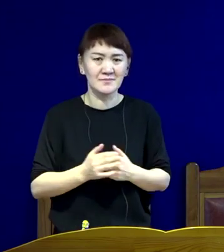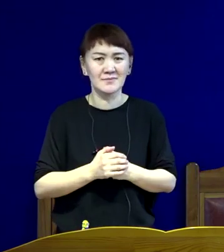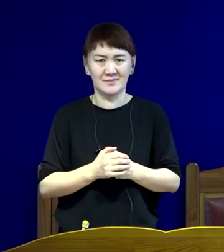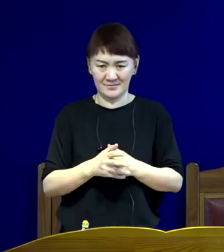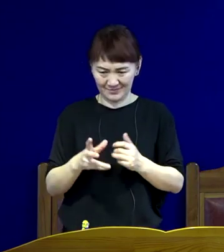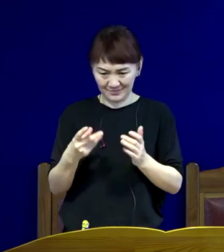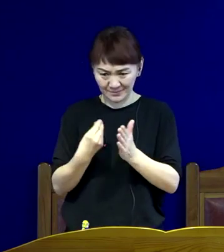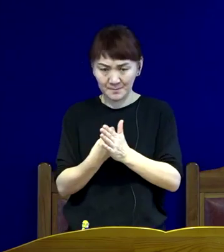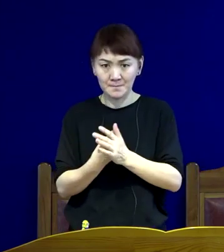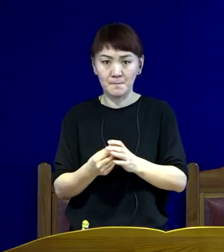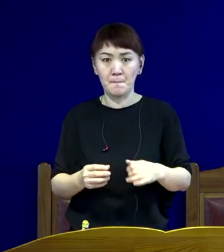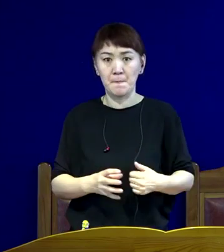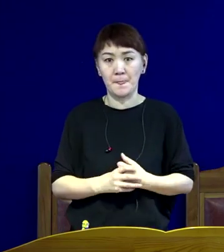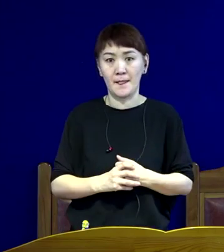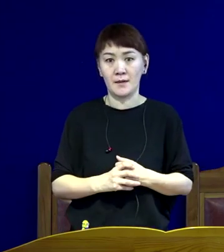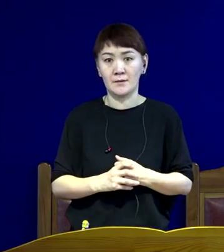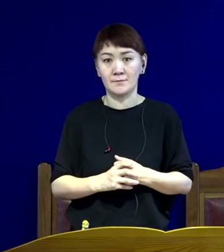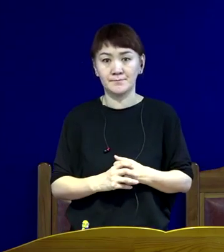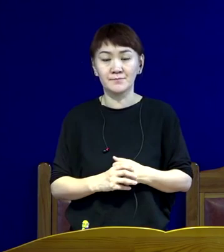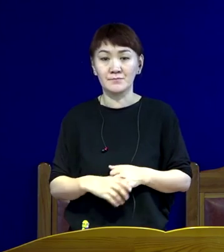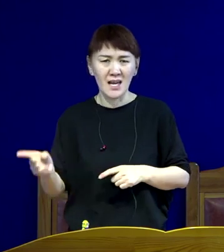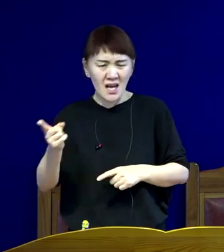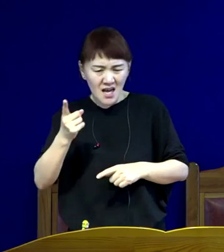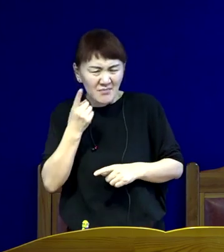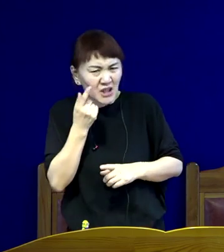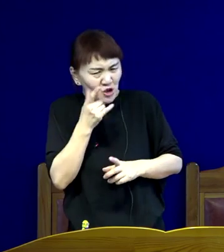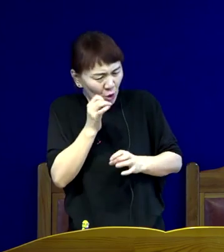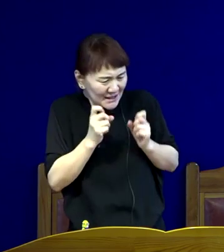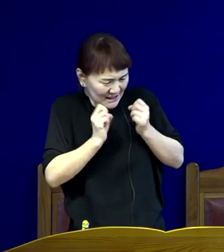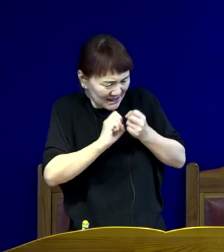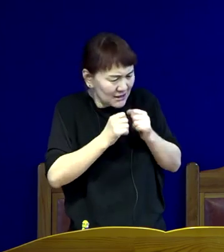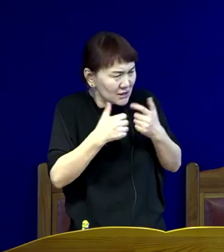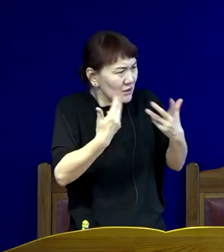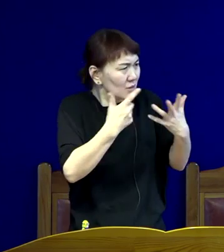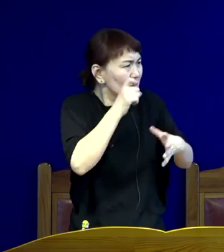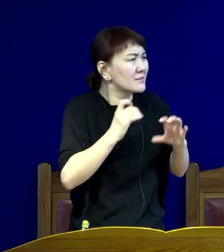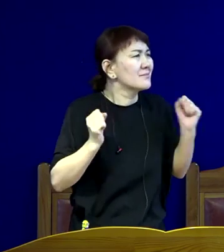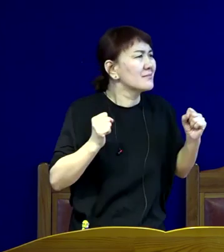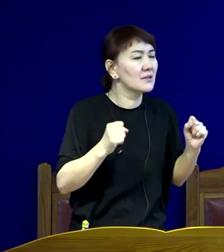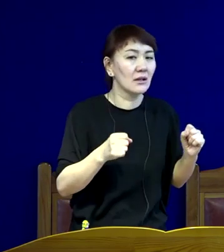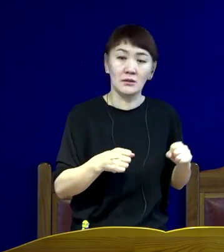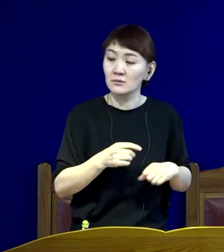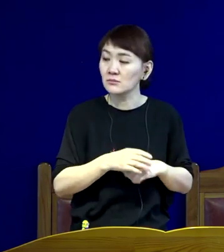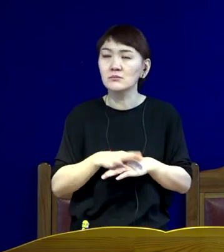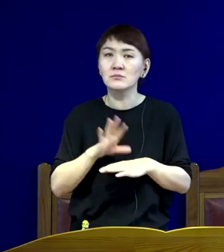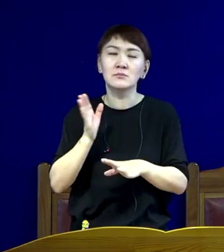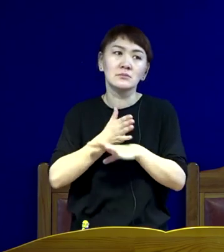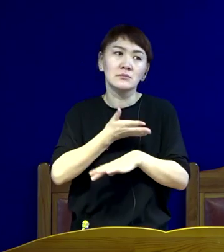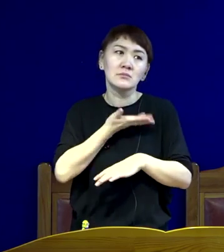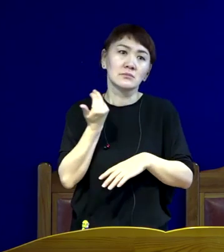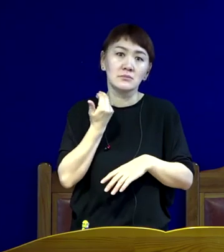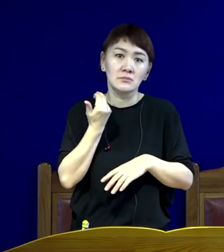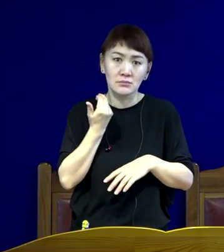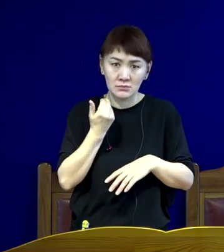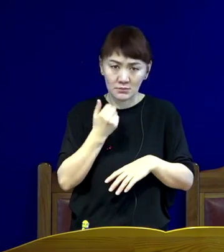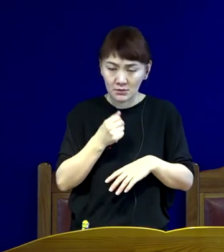хийх хичээгээд байдаг. Эрэгтэй хүн болтол зүр болиг шаардаг. Энэ бол эрэгтэй эмэгтэй хүний өөр